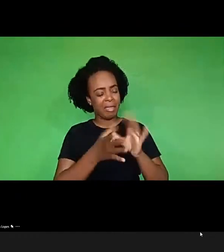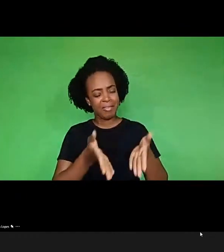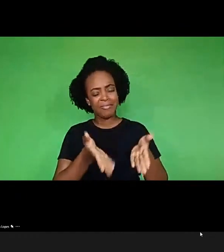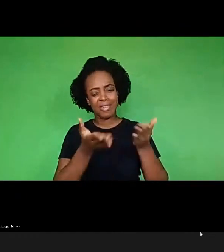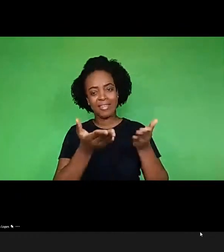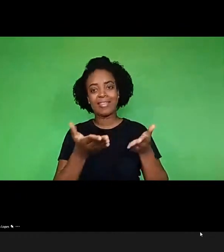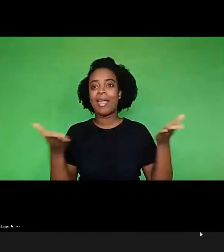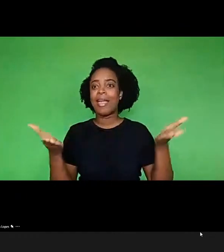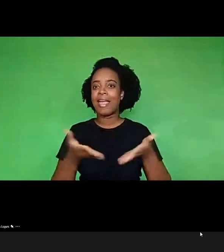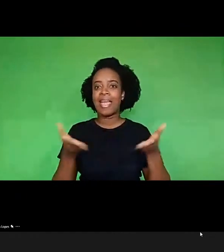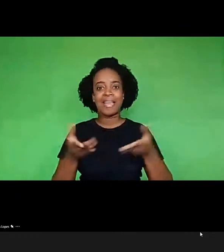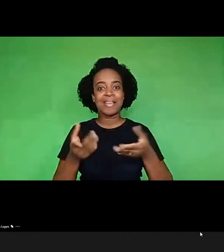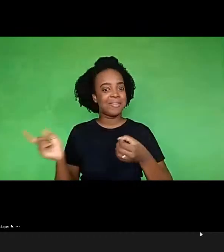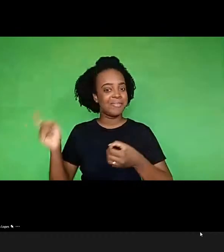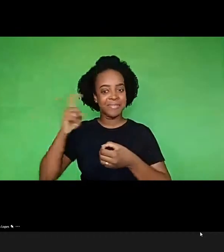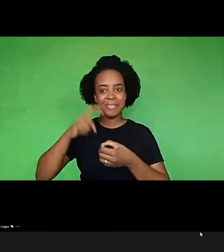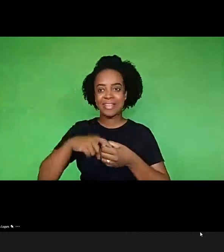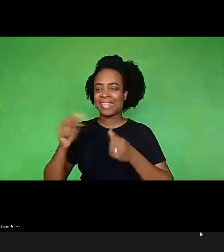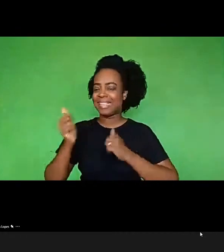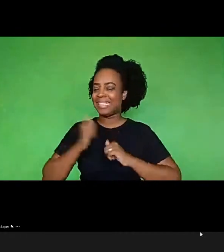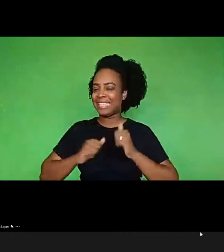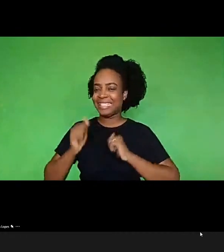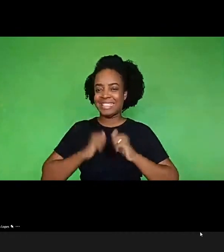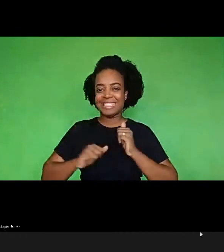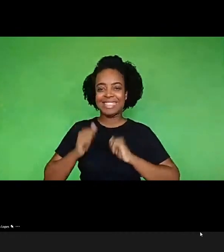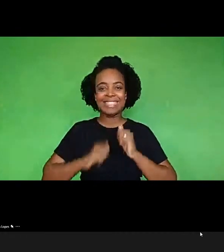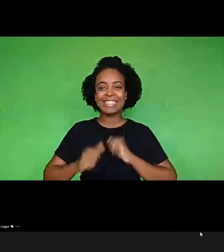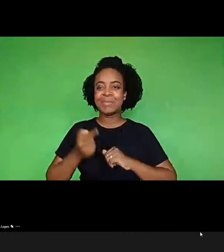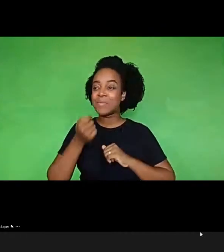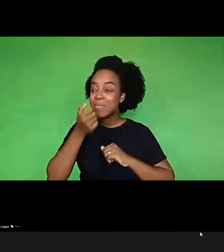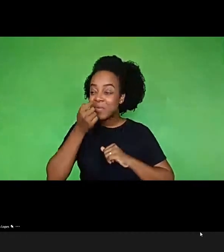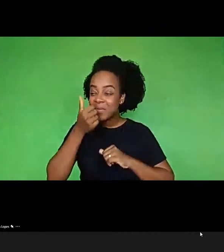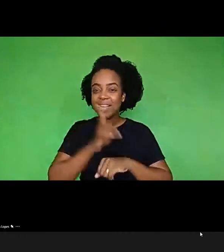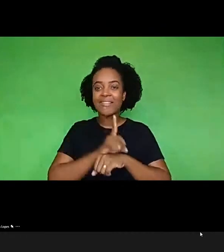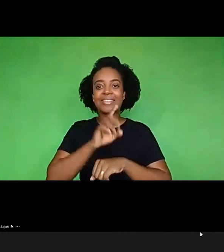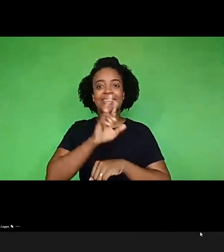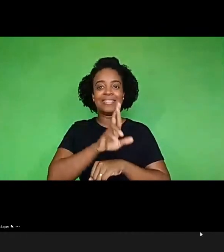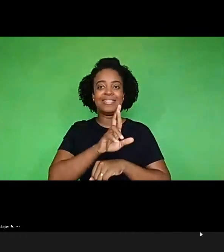agora é quase doutora. Vou deixar a professora falar.